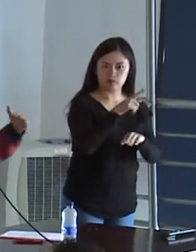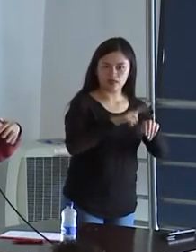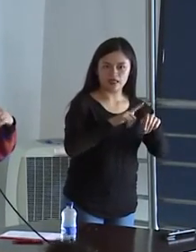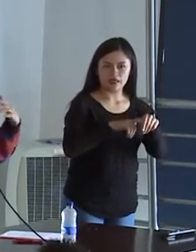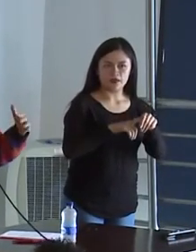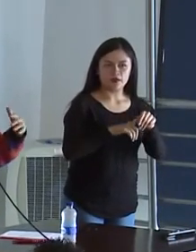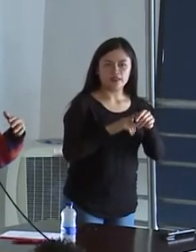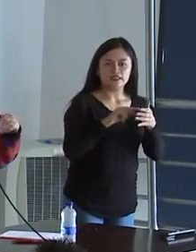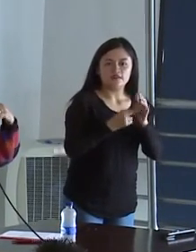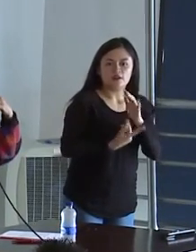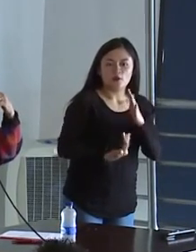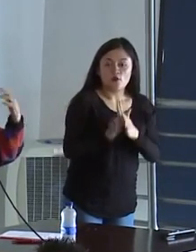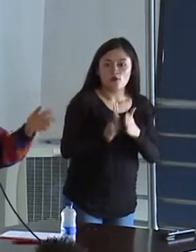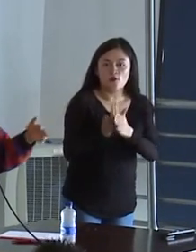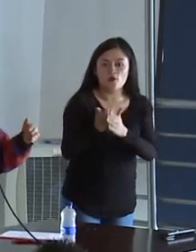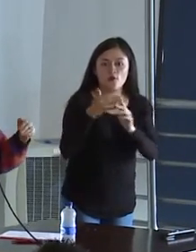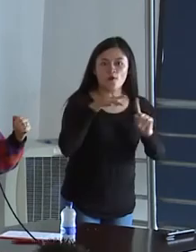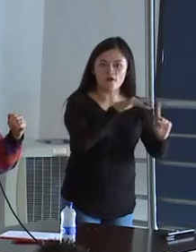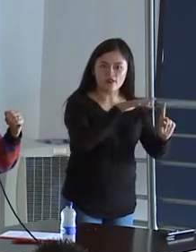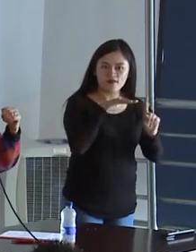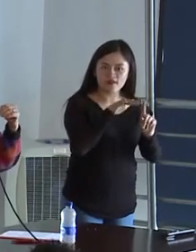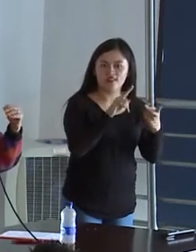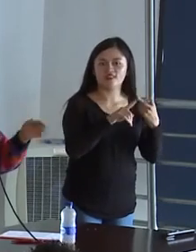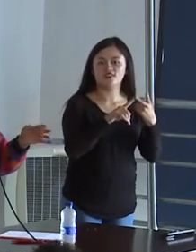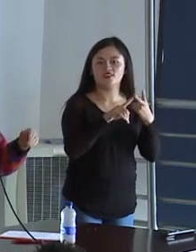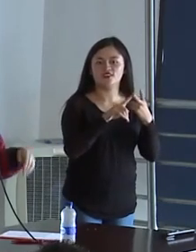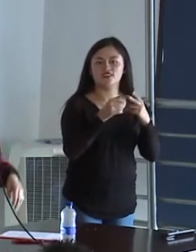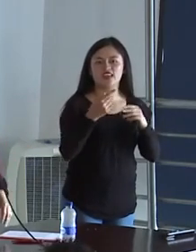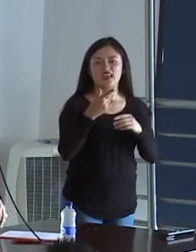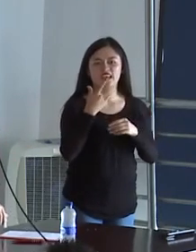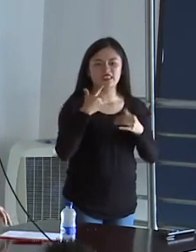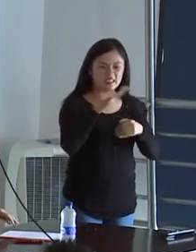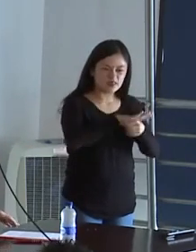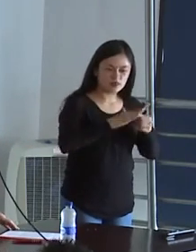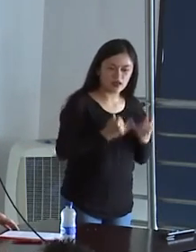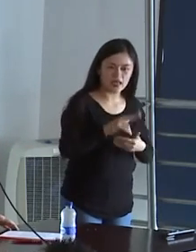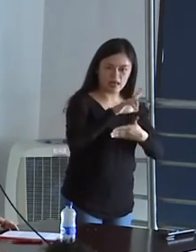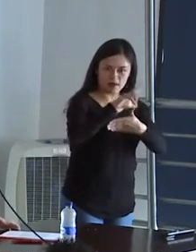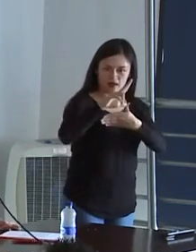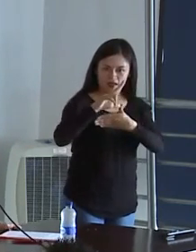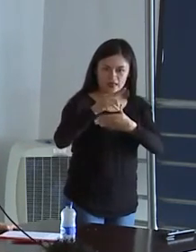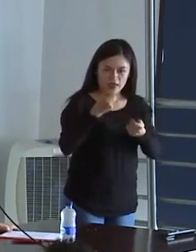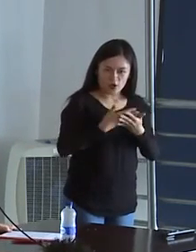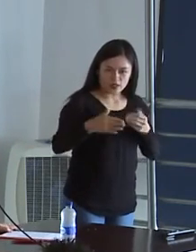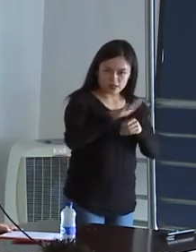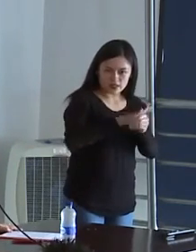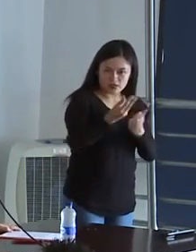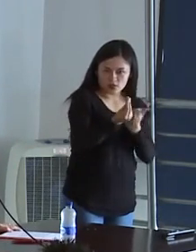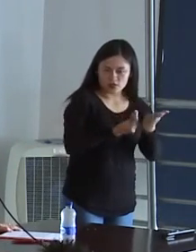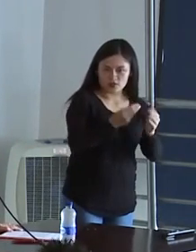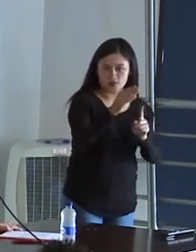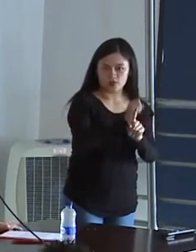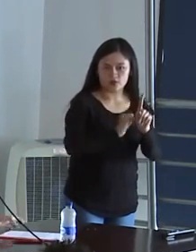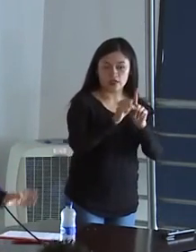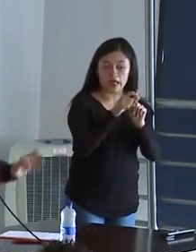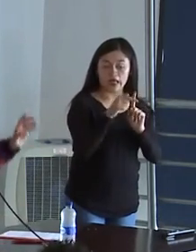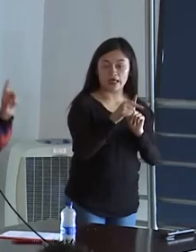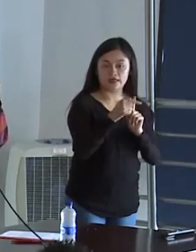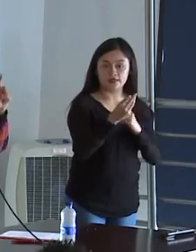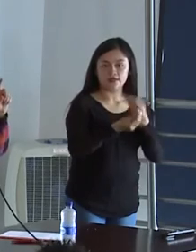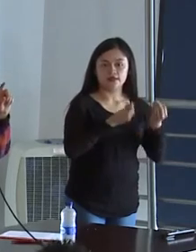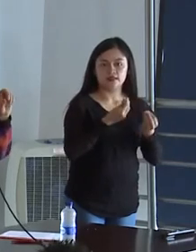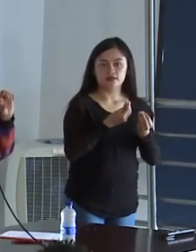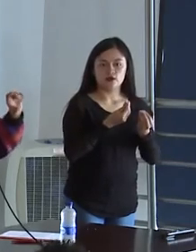emergencia también de los movimientos, de las situaciones que se vivían en América Latina, hizo que